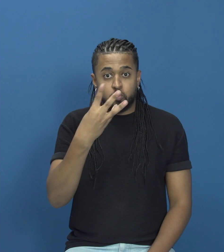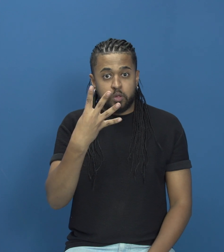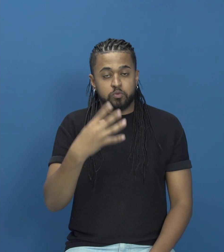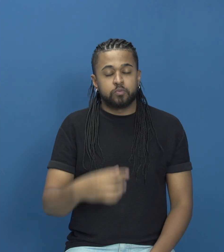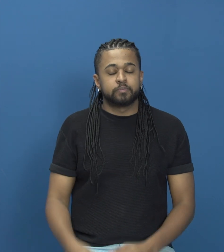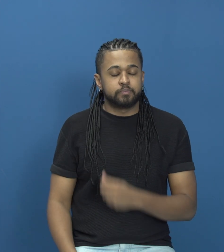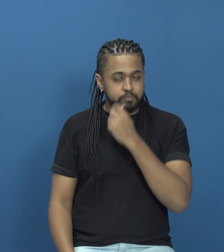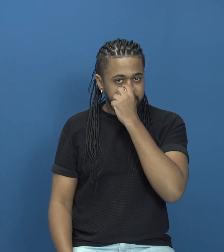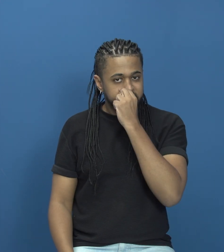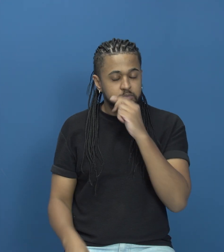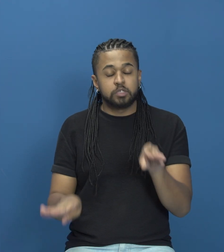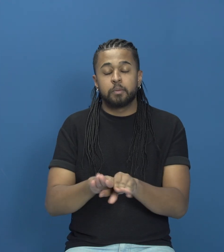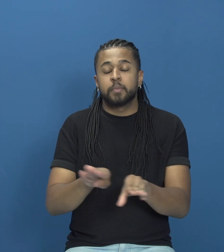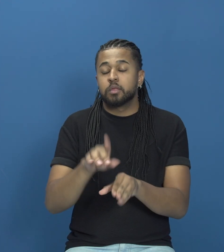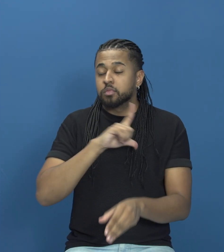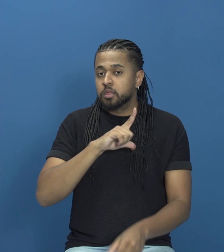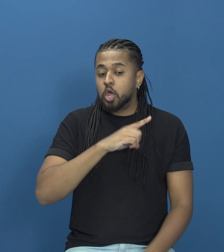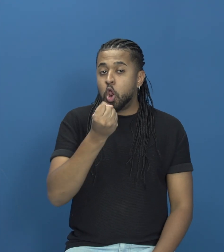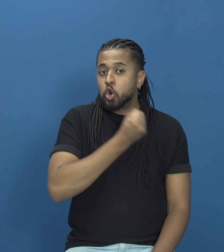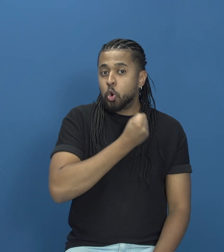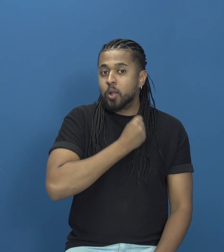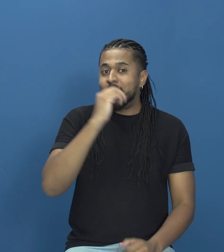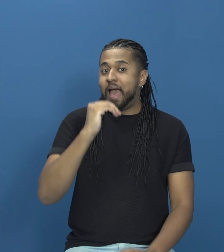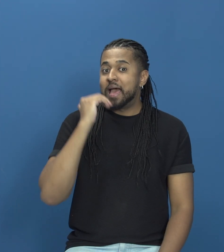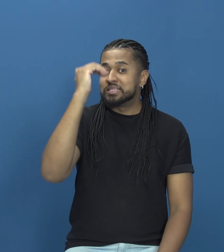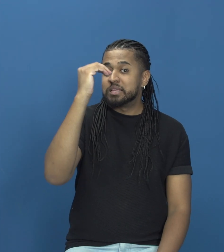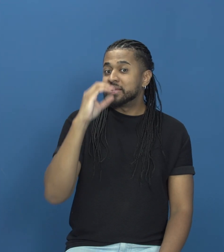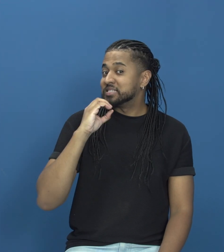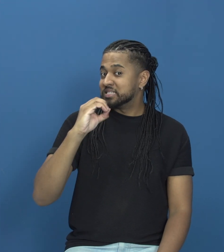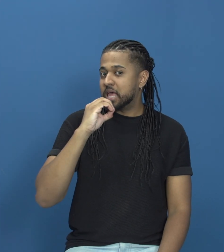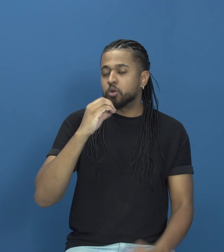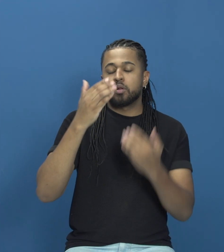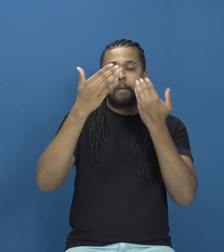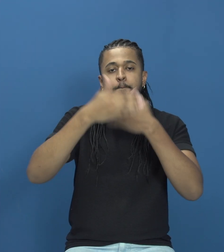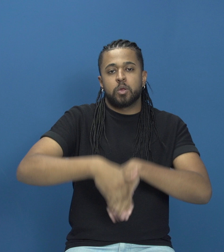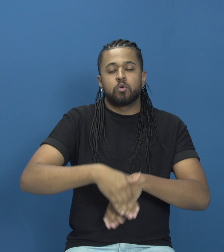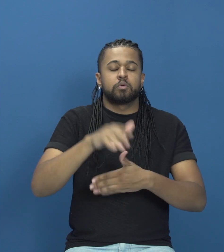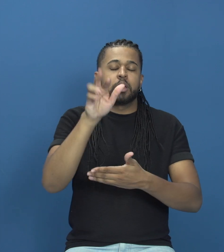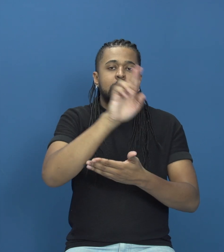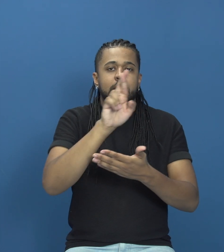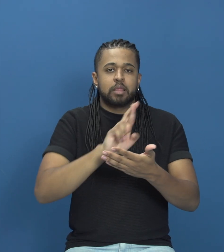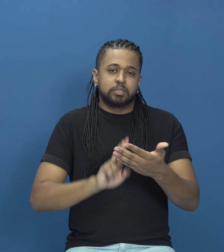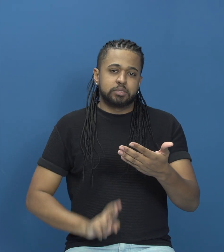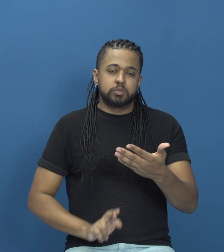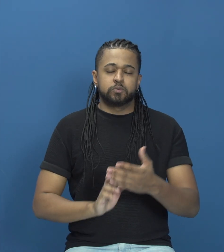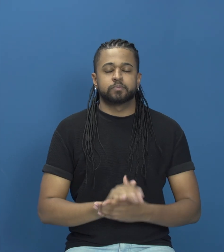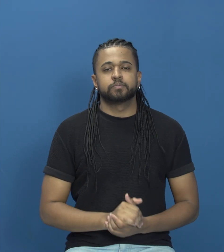2024, e que tenha obtido nota acima de 0 na prova de redação.